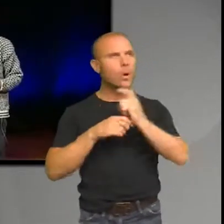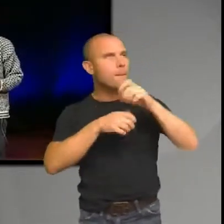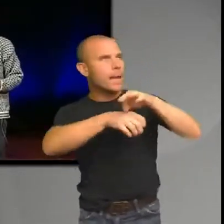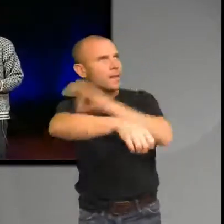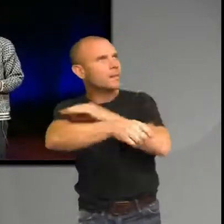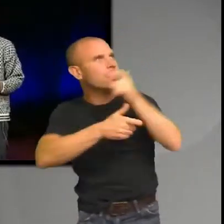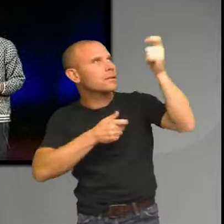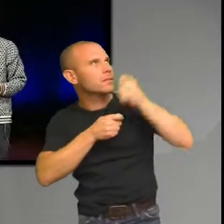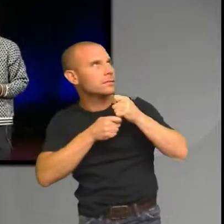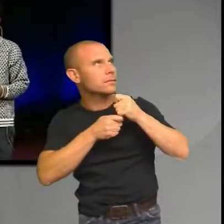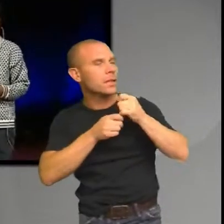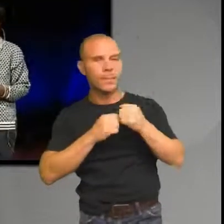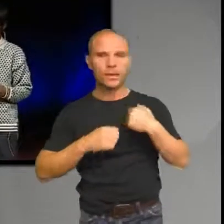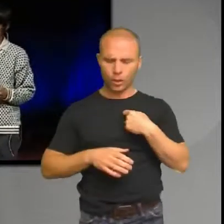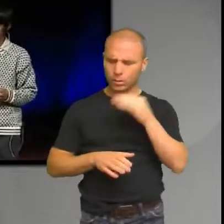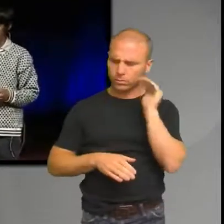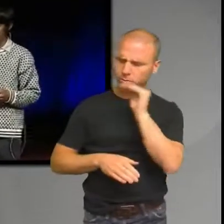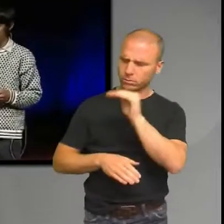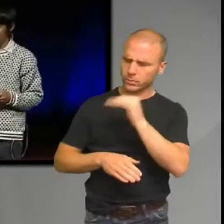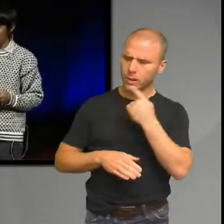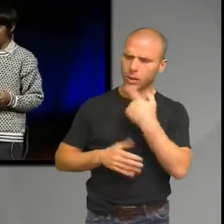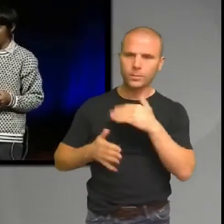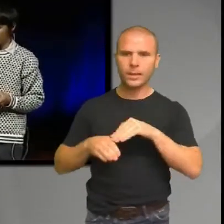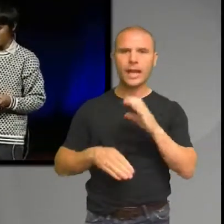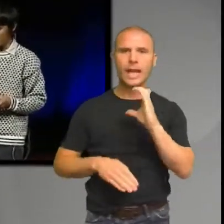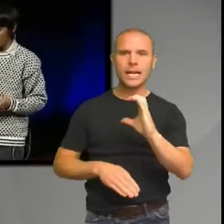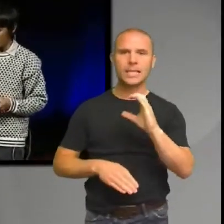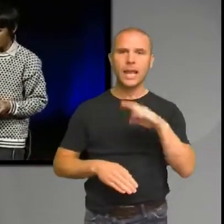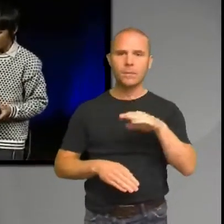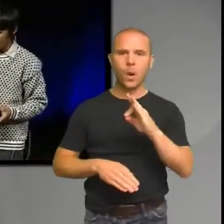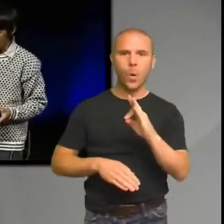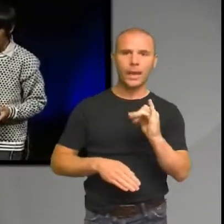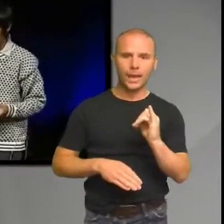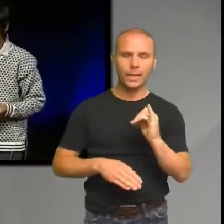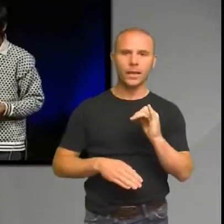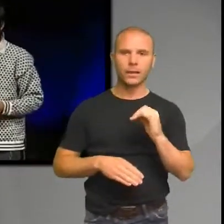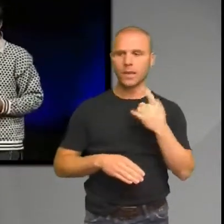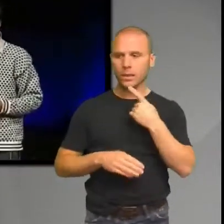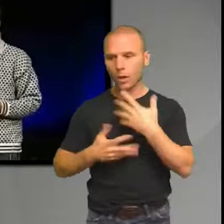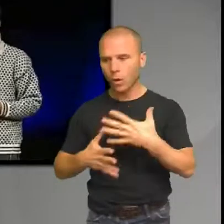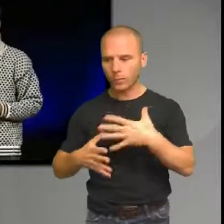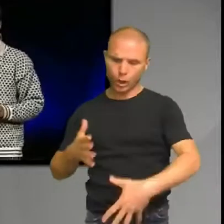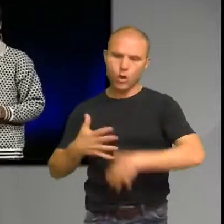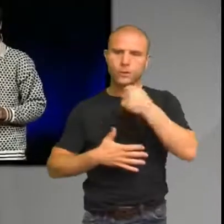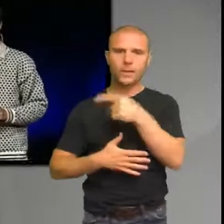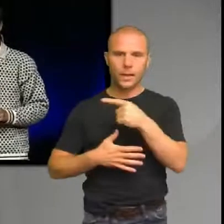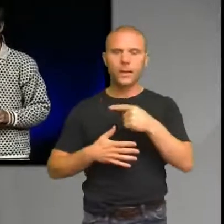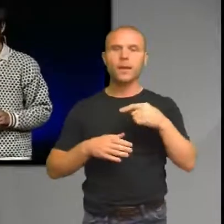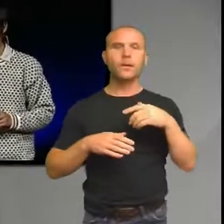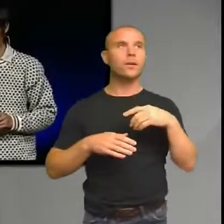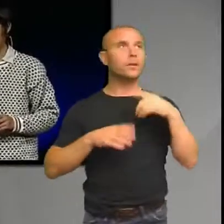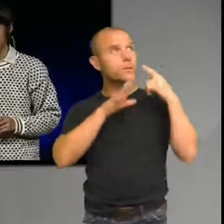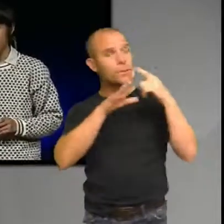Men jag vill att SMHI vaknar ut sin törnrosasömn och tar upp space weather på dagordningen. För det ska vara lika naturligt att